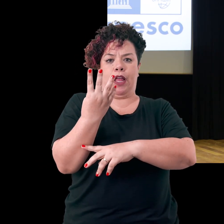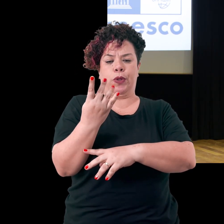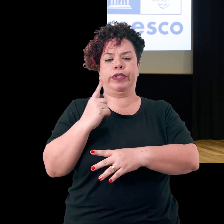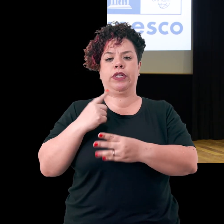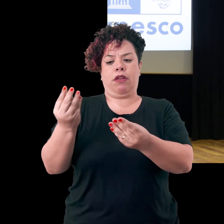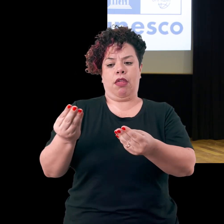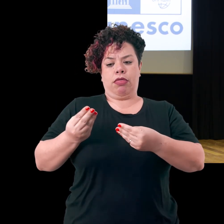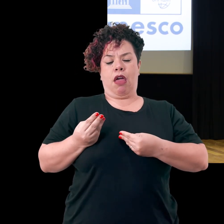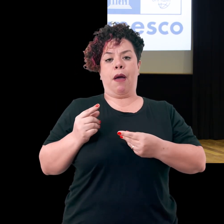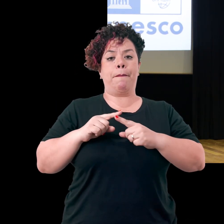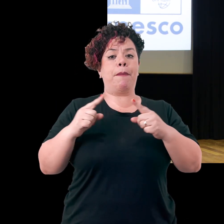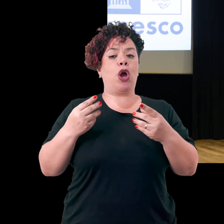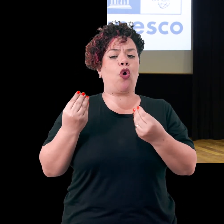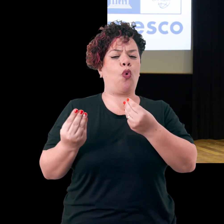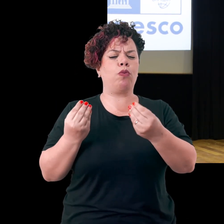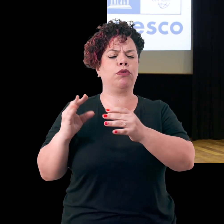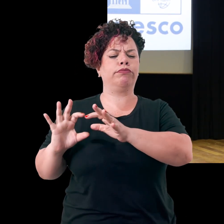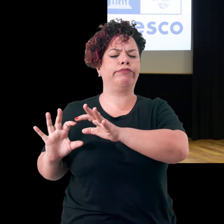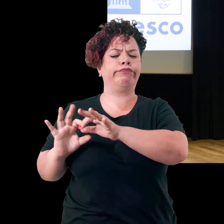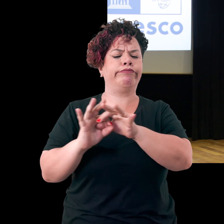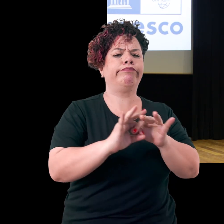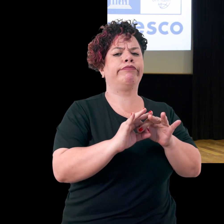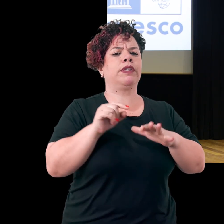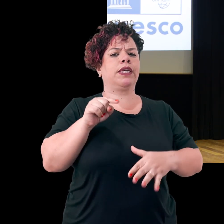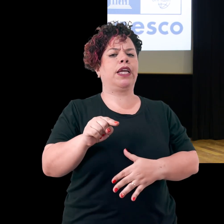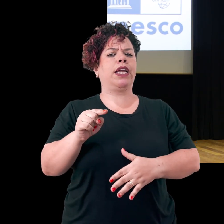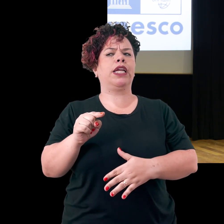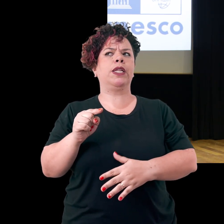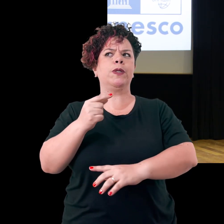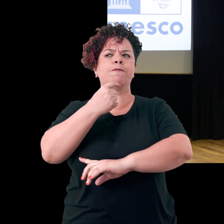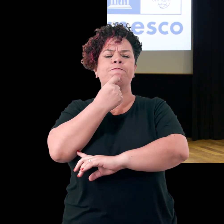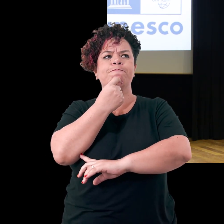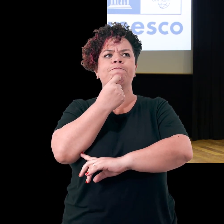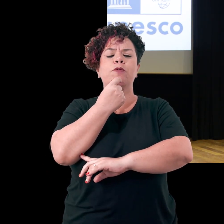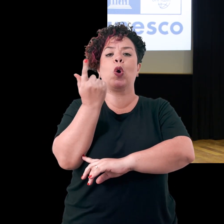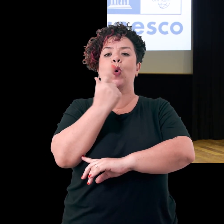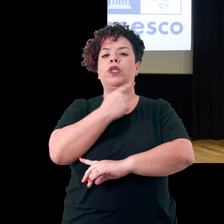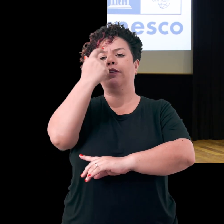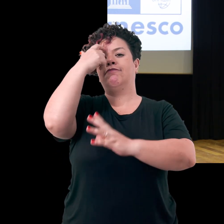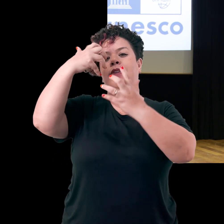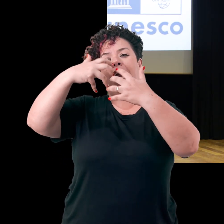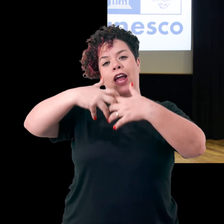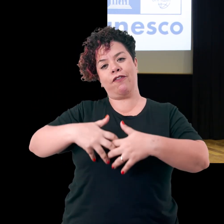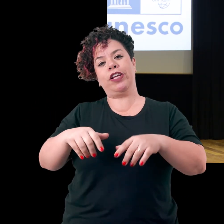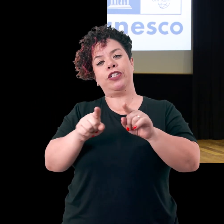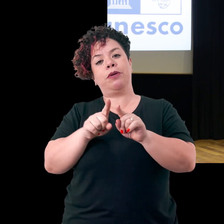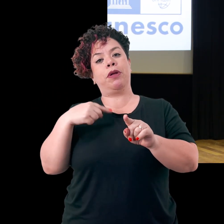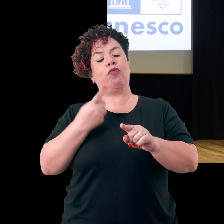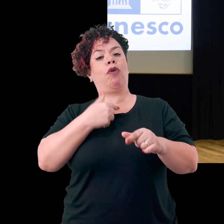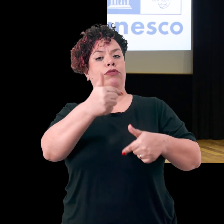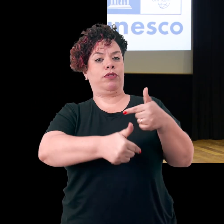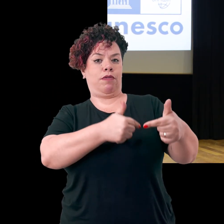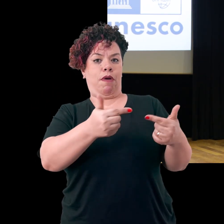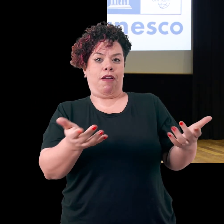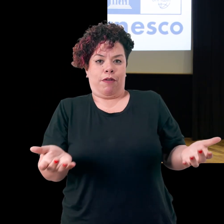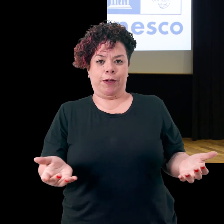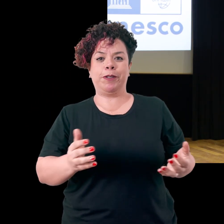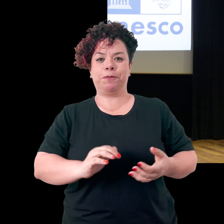que esse contexto ele ajuda a gente a pensar a nossa atuação.